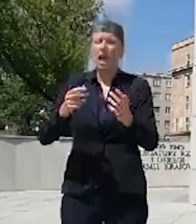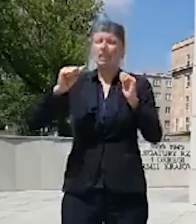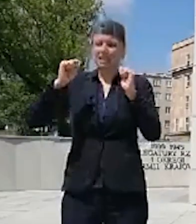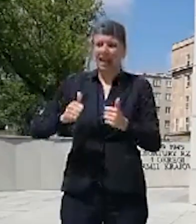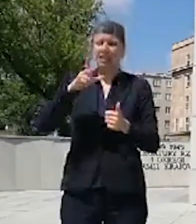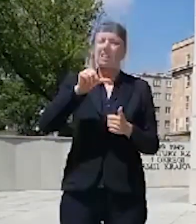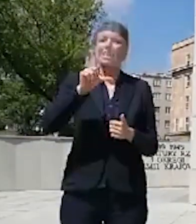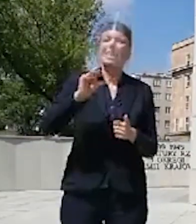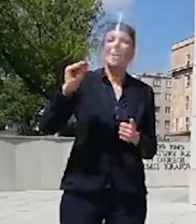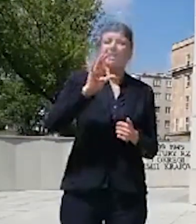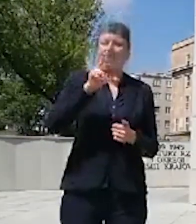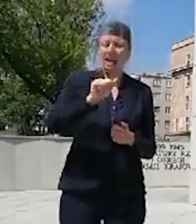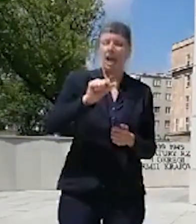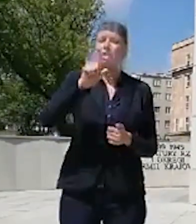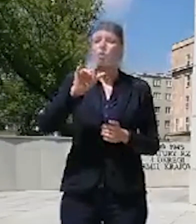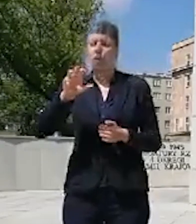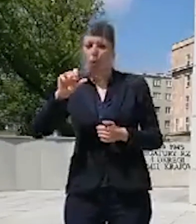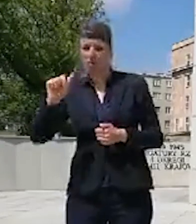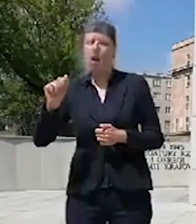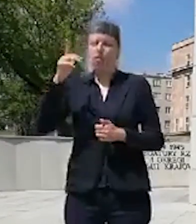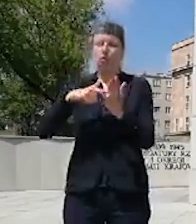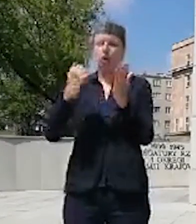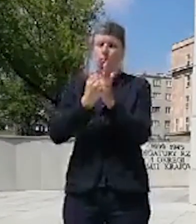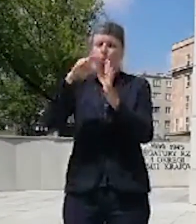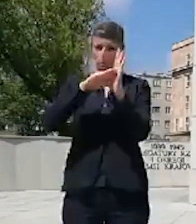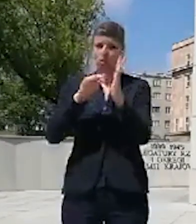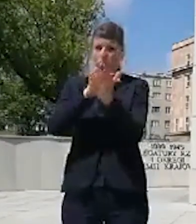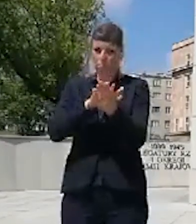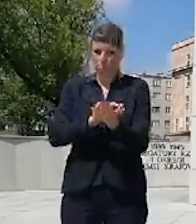konstytucyjny. W międzyczasie niestety nie było gotowości w klasie politycznej,